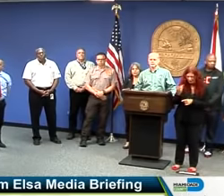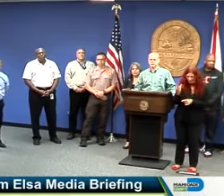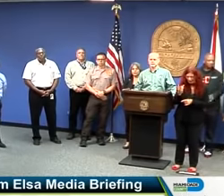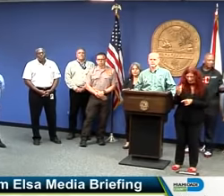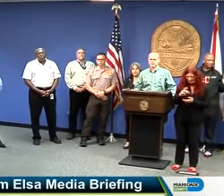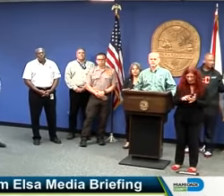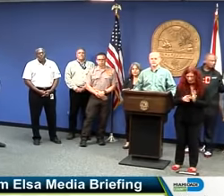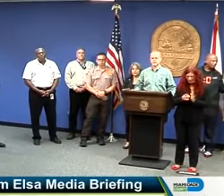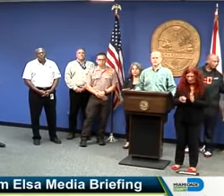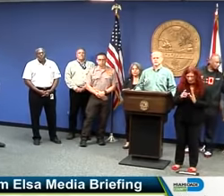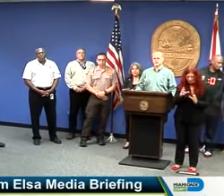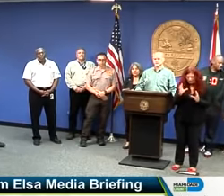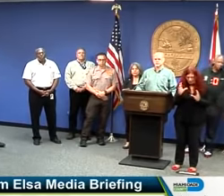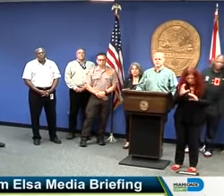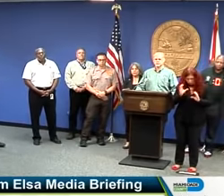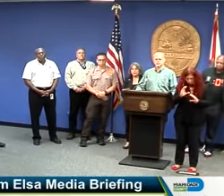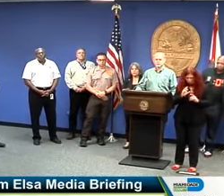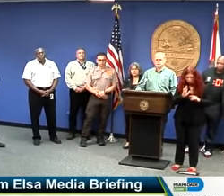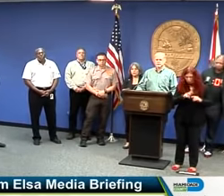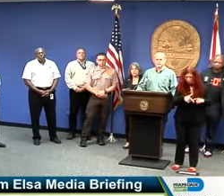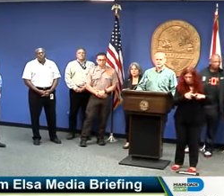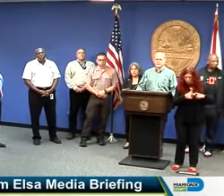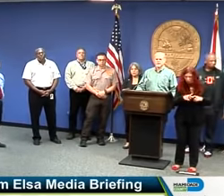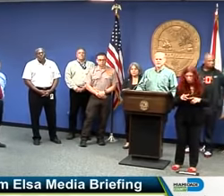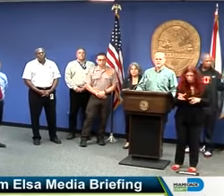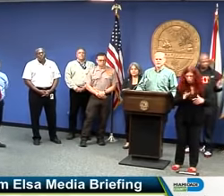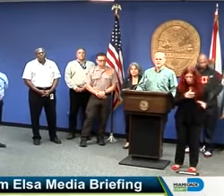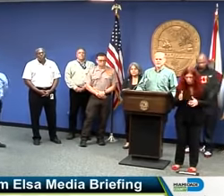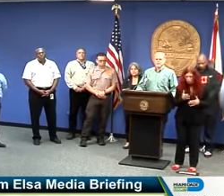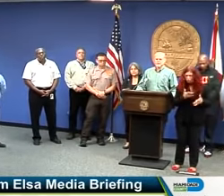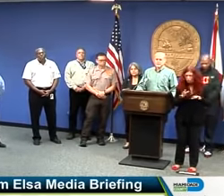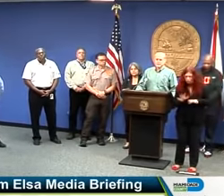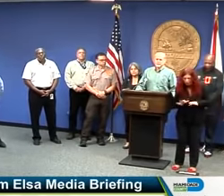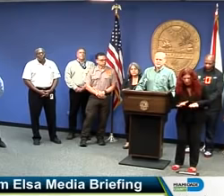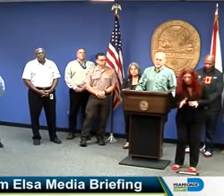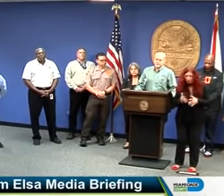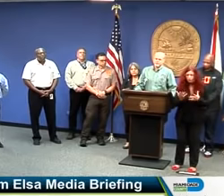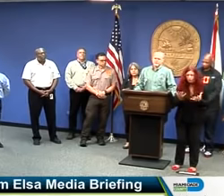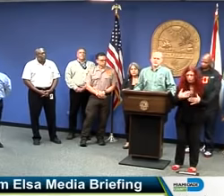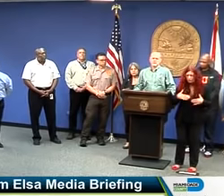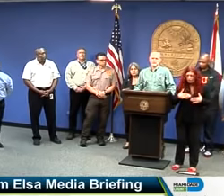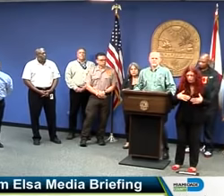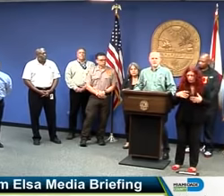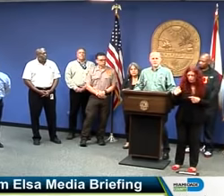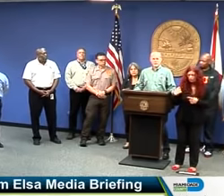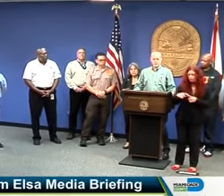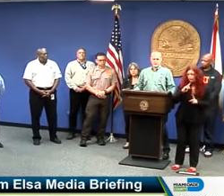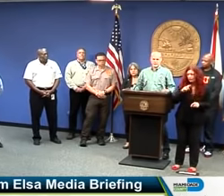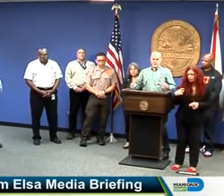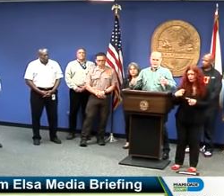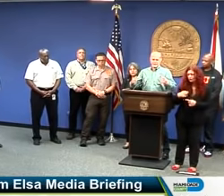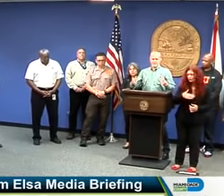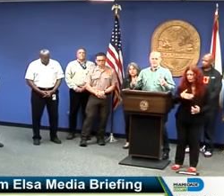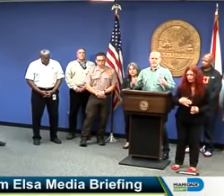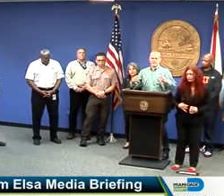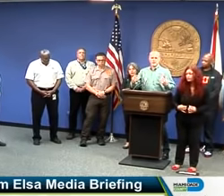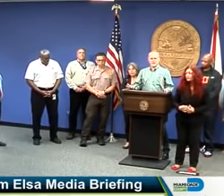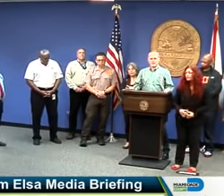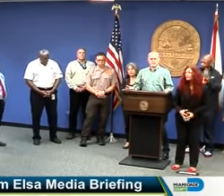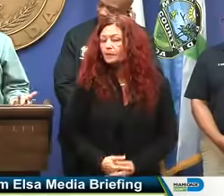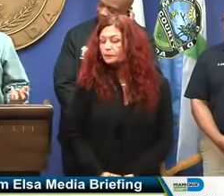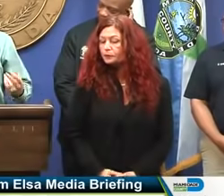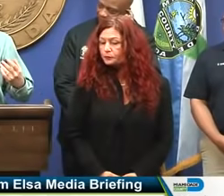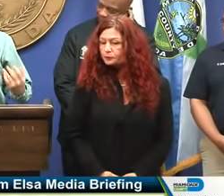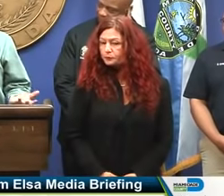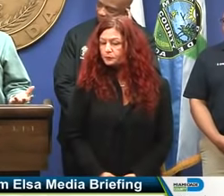The rains, the possible winds, is that going to affect the search effort? En español, por favor. Los impactos de las